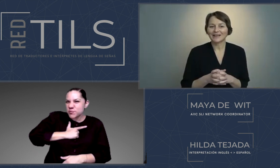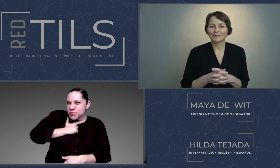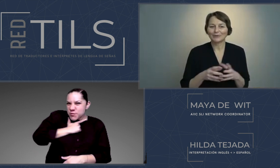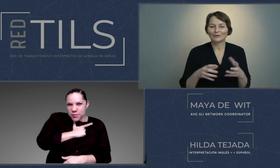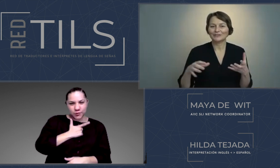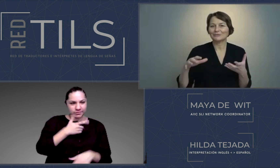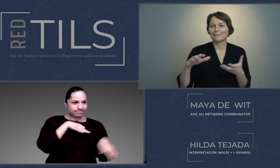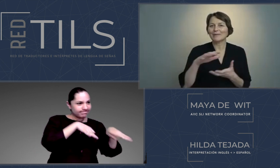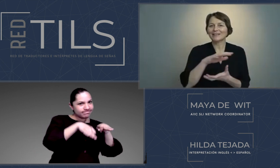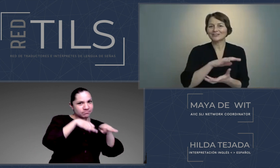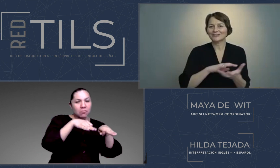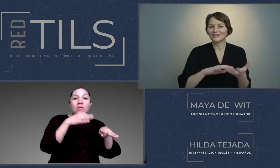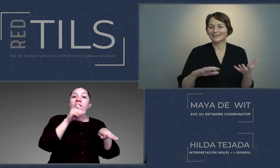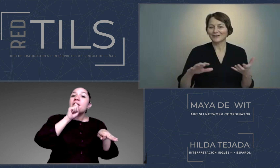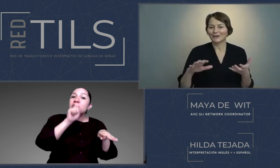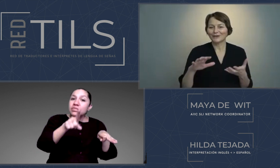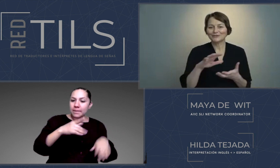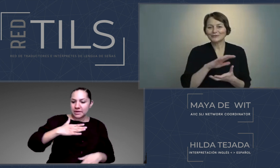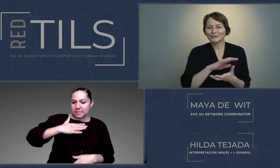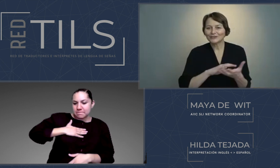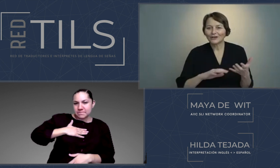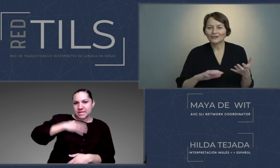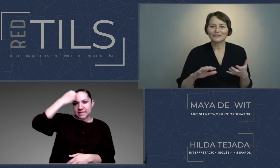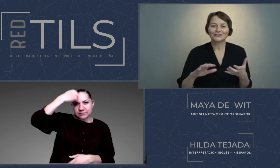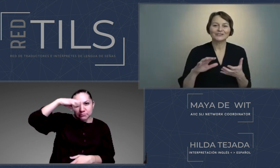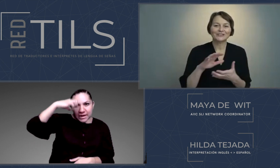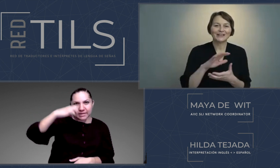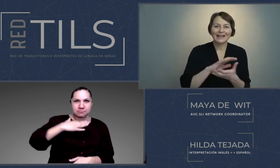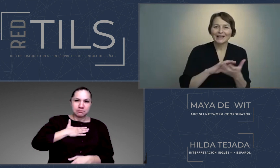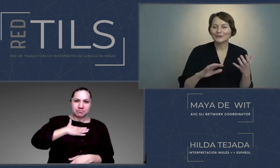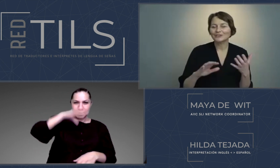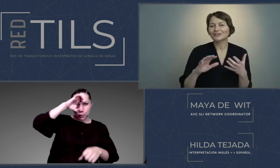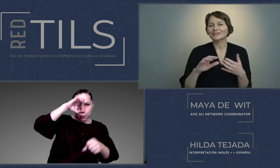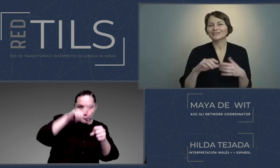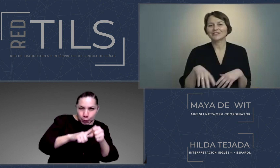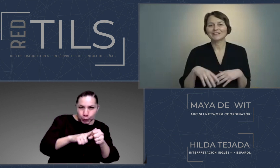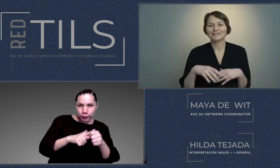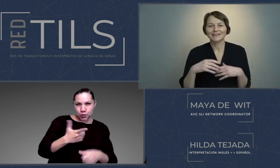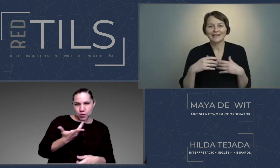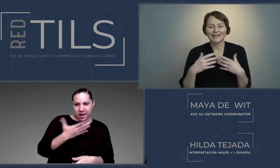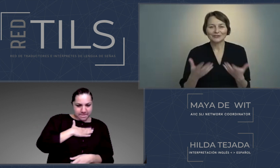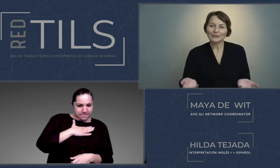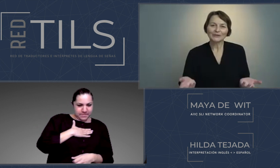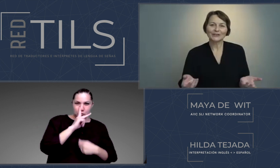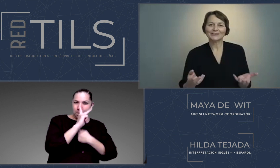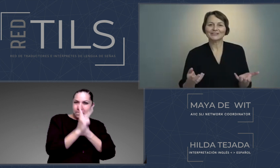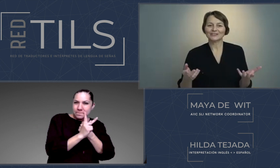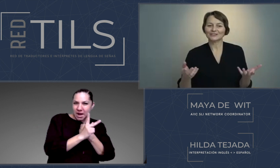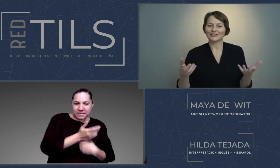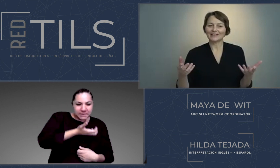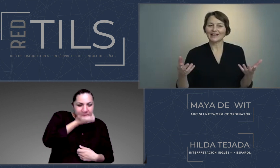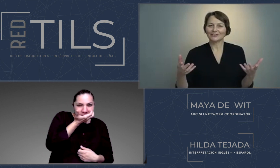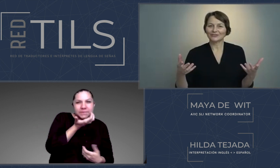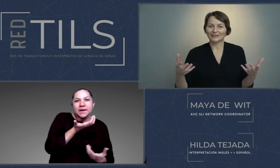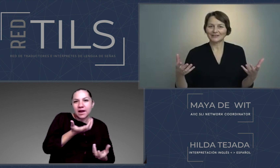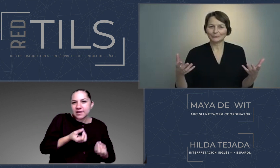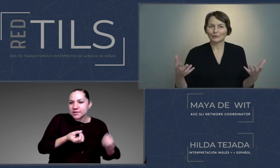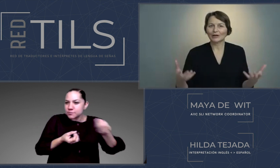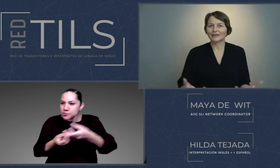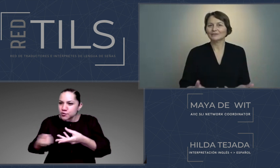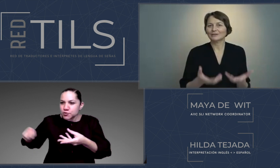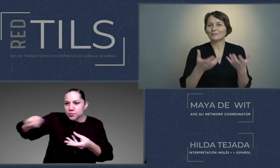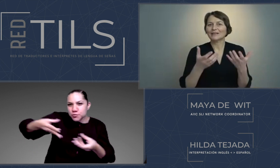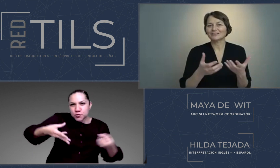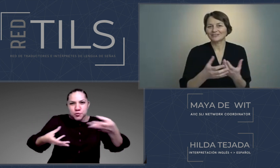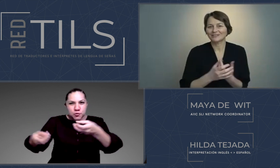nuestra cultura, nuestro país. Y a mí me parece que Leo Masli tiene esto, que es un crisol de todas las